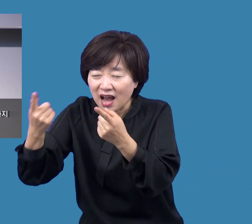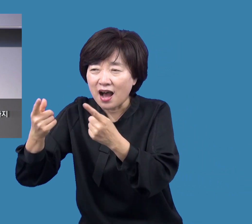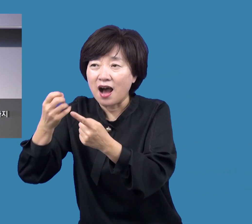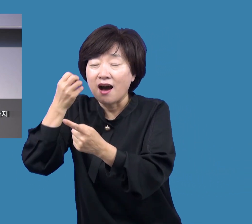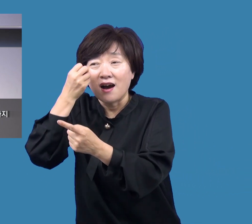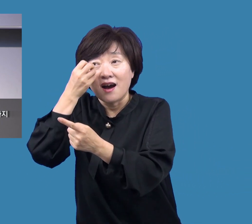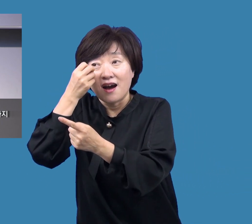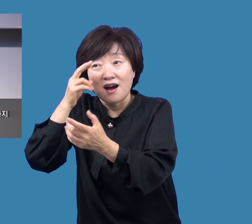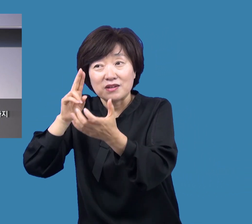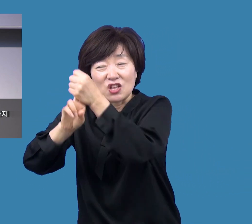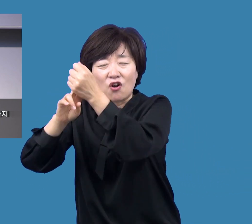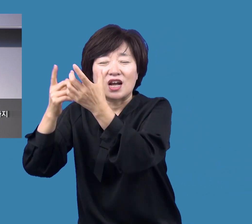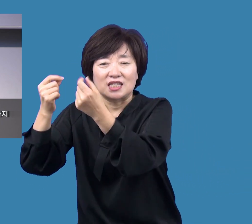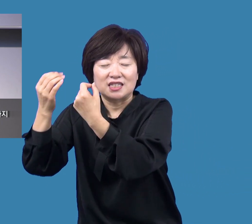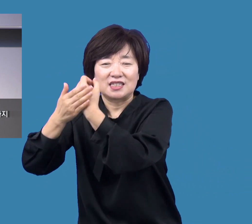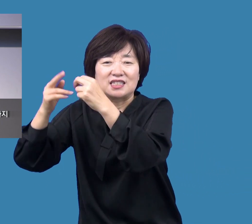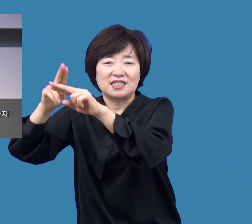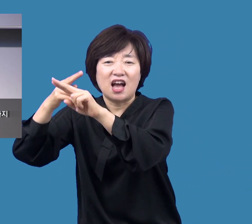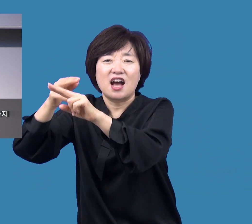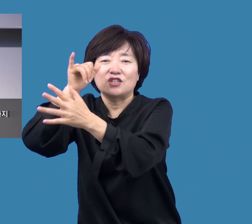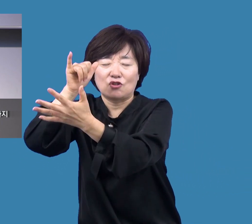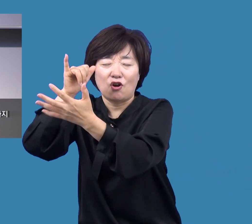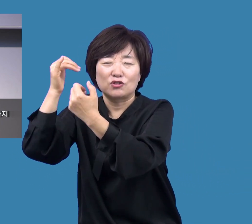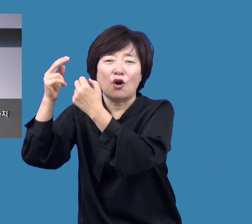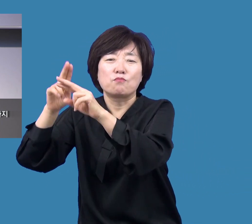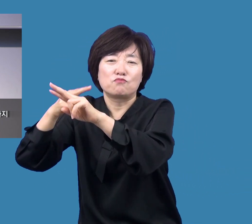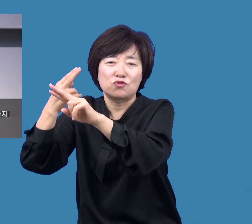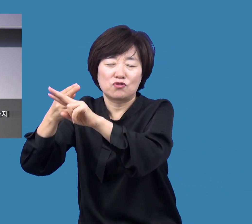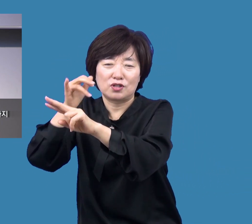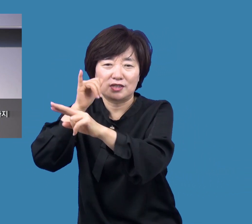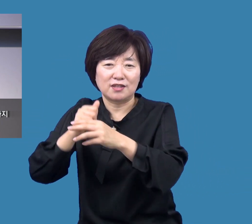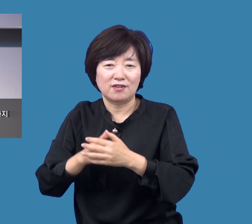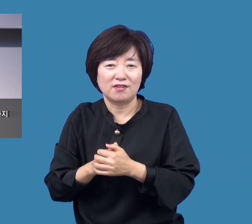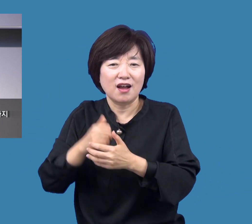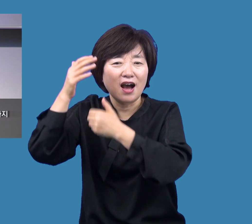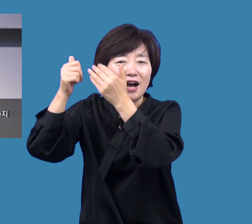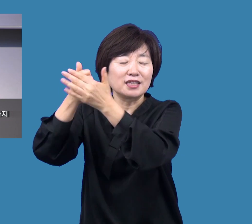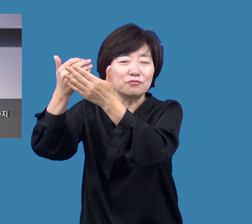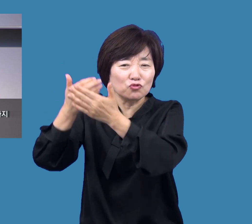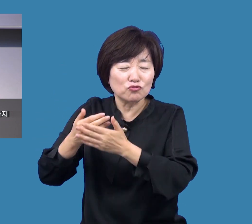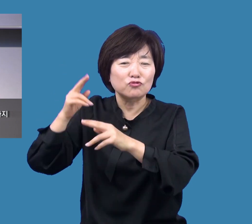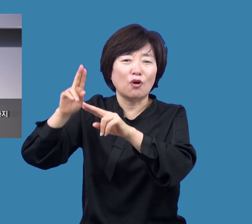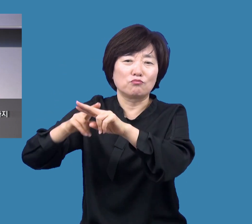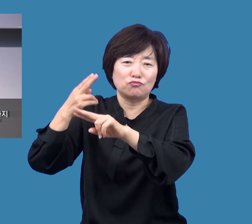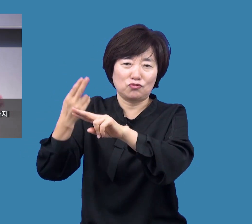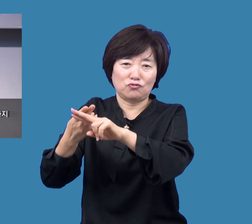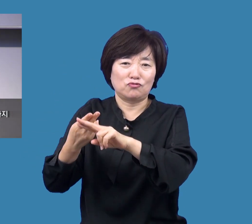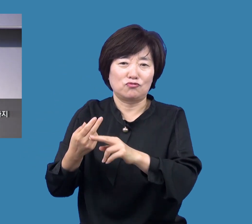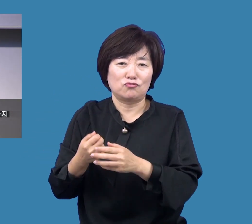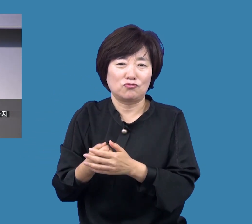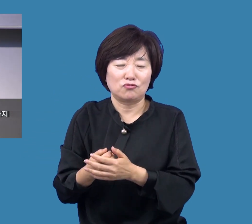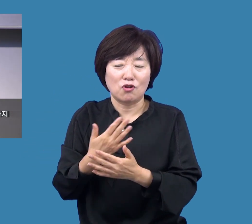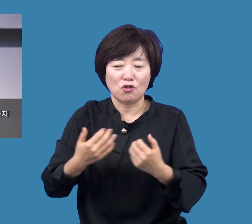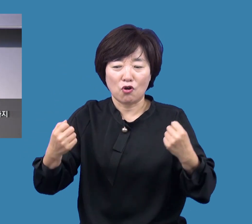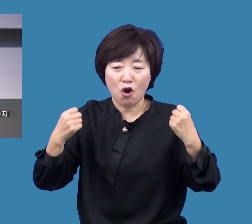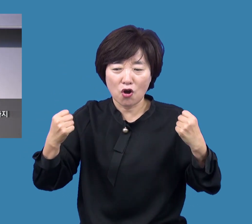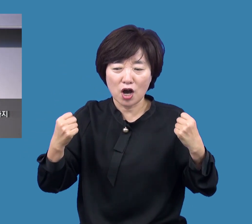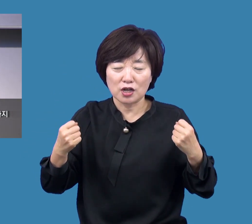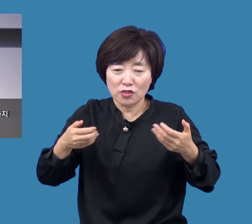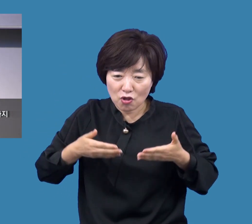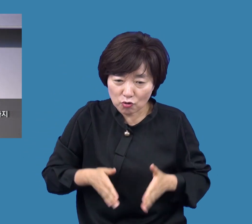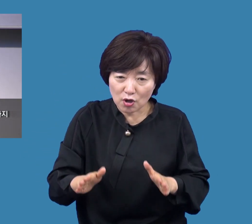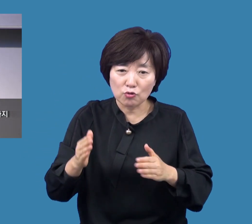그냥 일반 명사라는 거예요. 선물이란 뜻이라는 거예요. 그러니까 하나님이 주신 선물이니까, 뭐 우리가 건강하게 태어난 것도